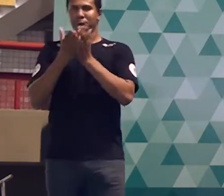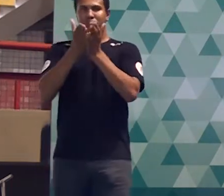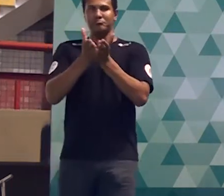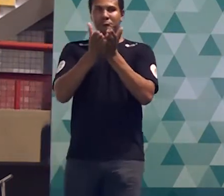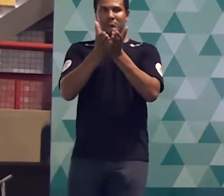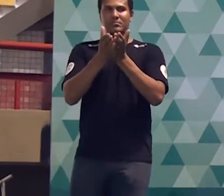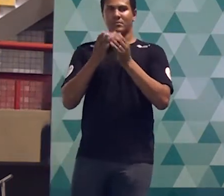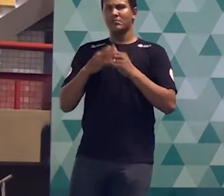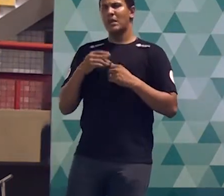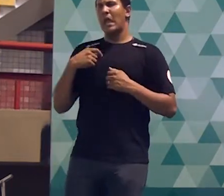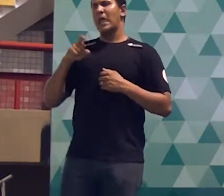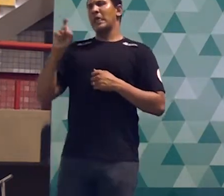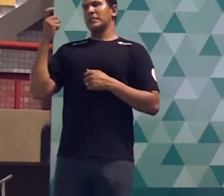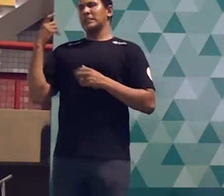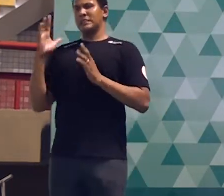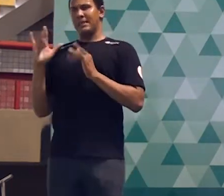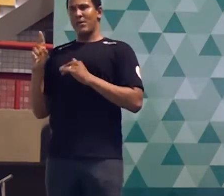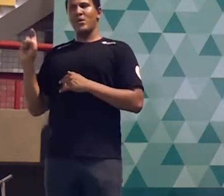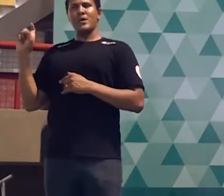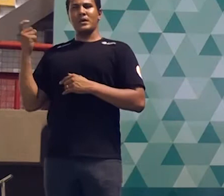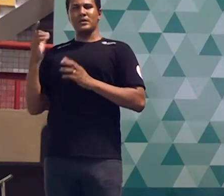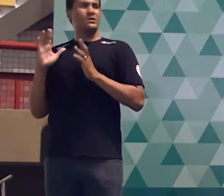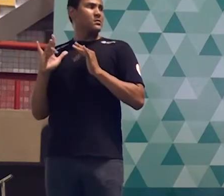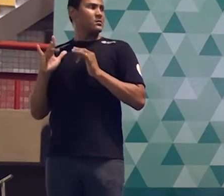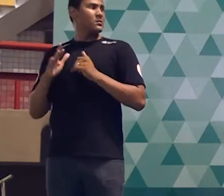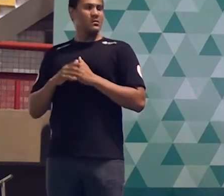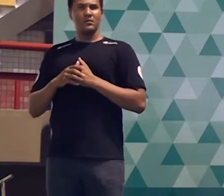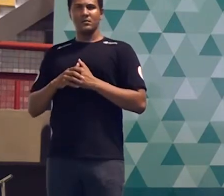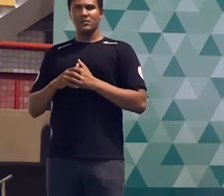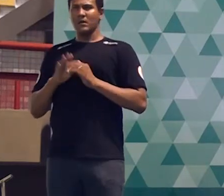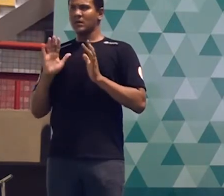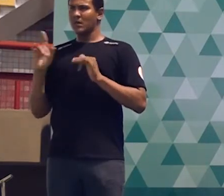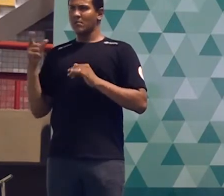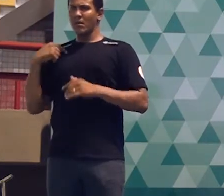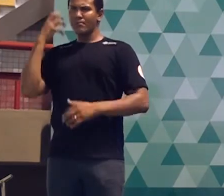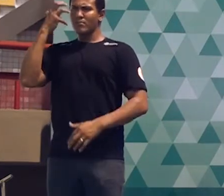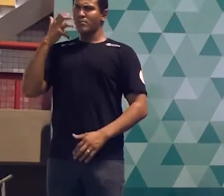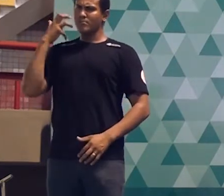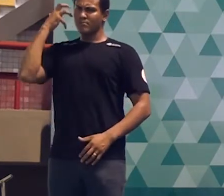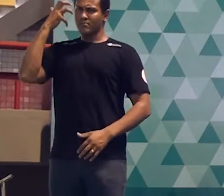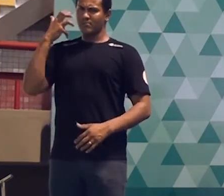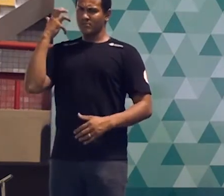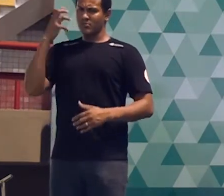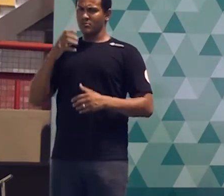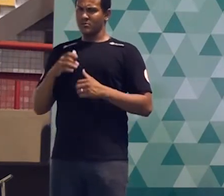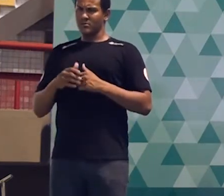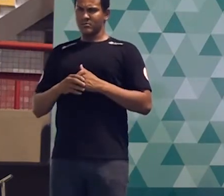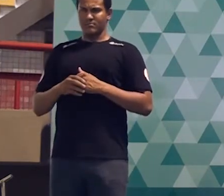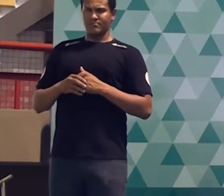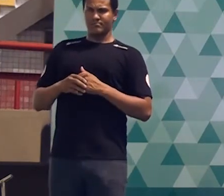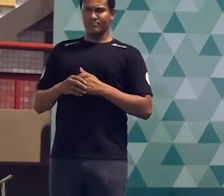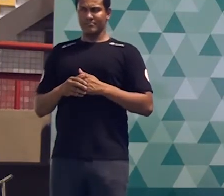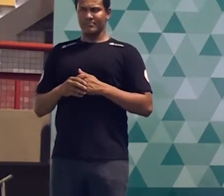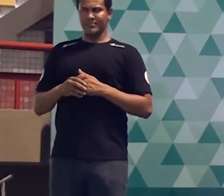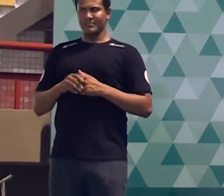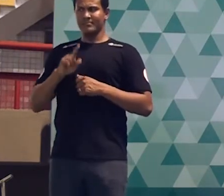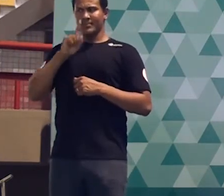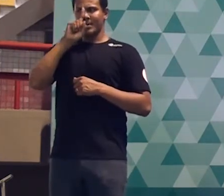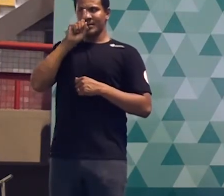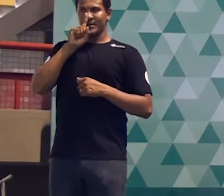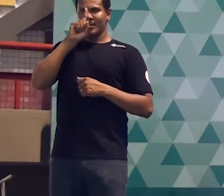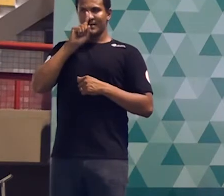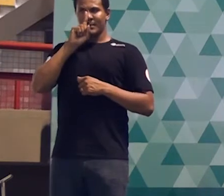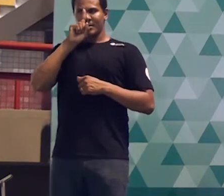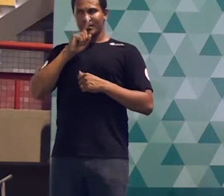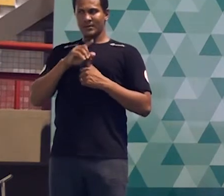uma ex-namorada minha. E foi bem na hora que tocou essa música. Eu digo, rapaz, que negócio perigoso, né? Ela olhava para